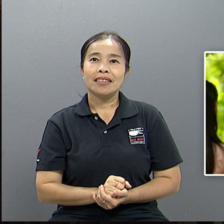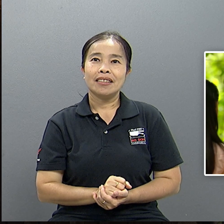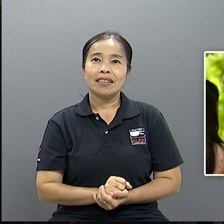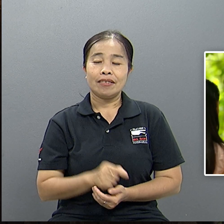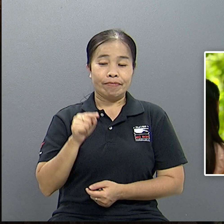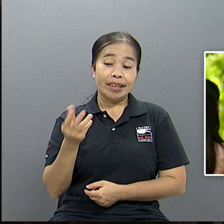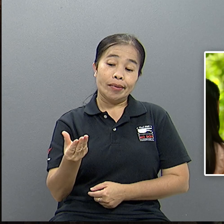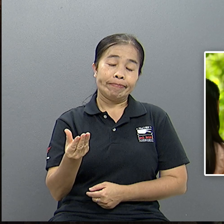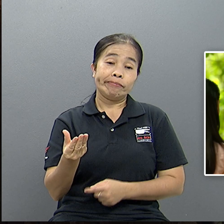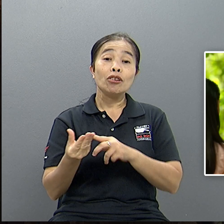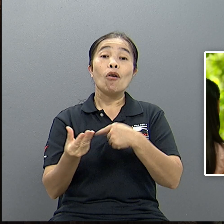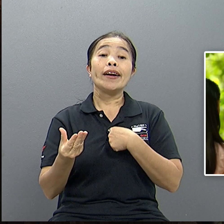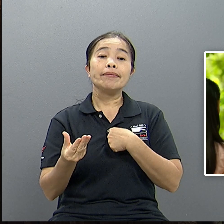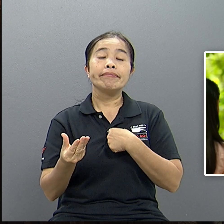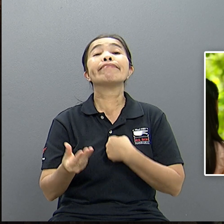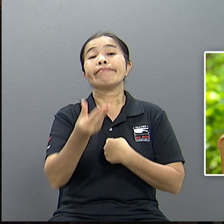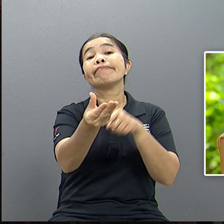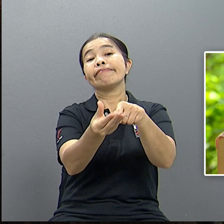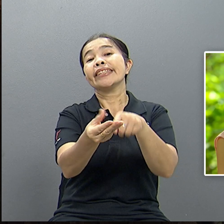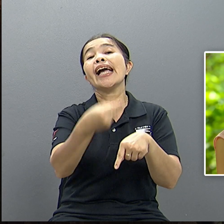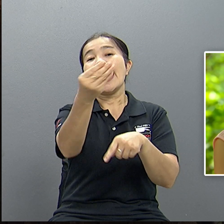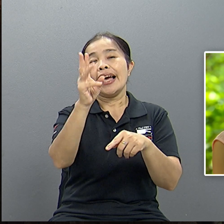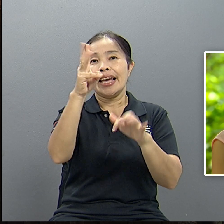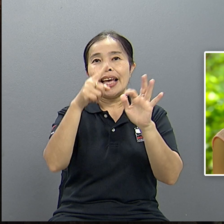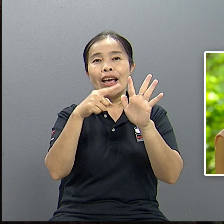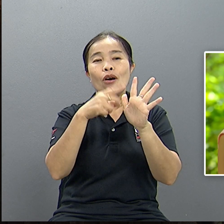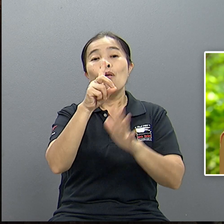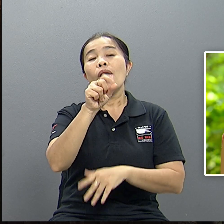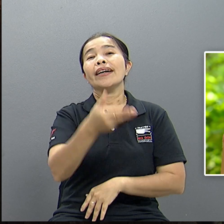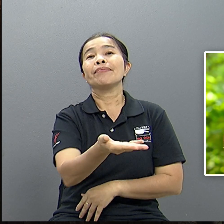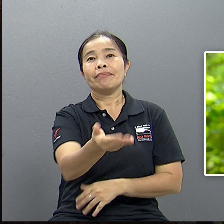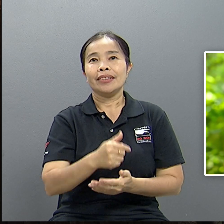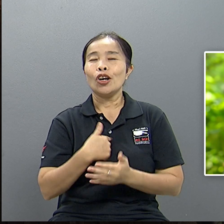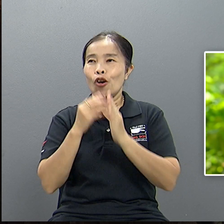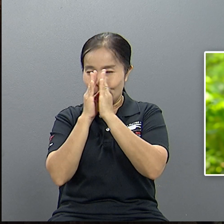งั้นลำนี้ที่ให้อ่อนนะ ขอบคุณค่ะ